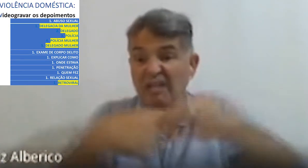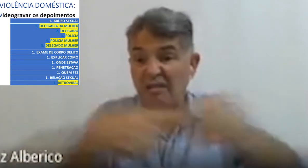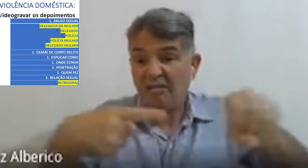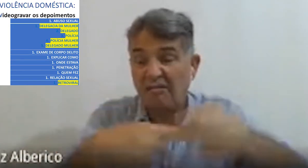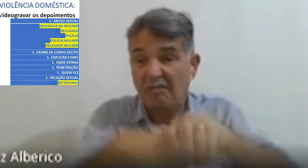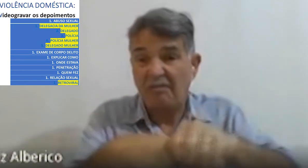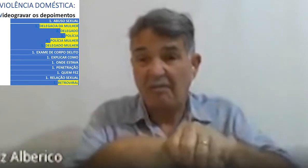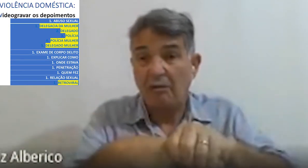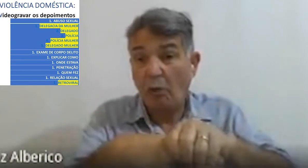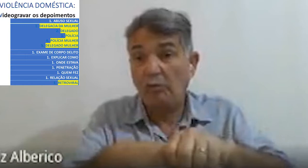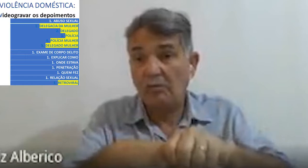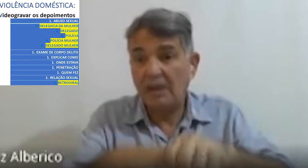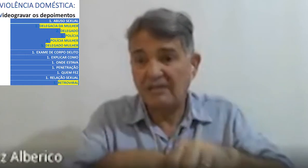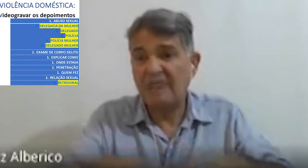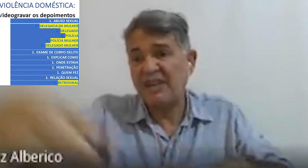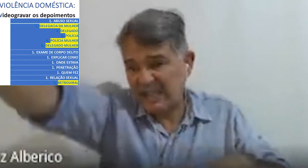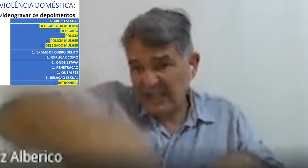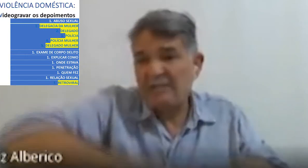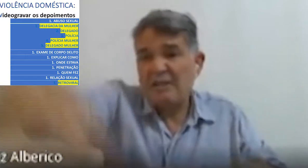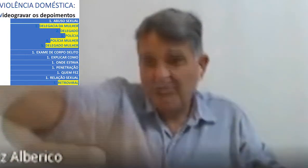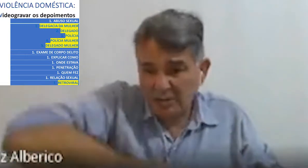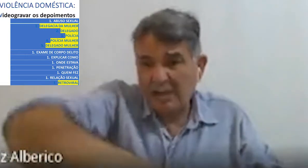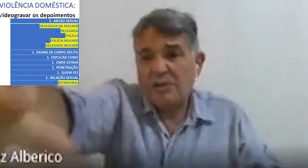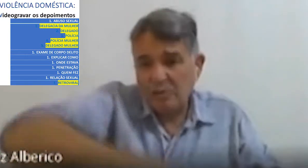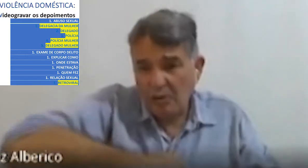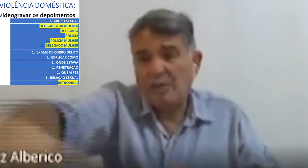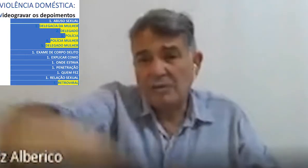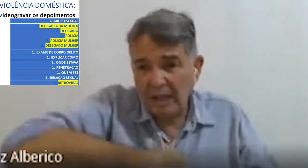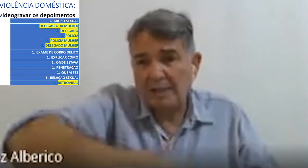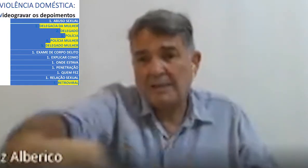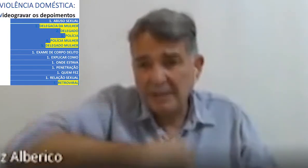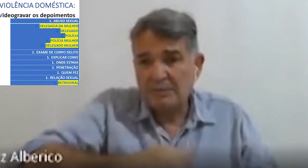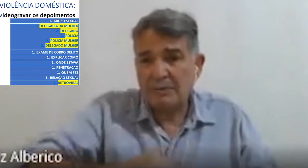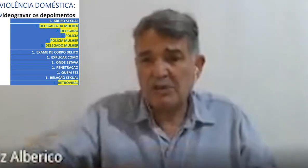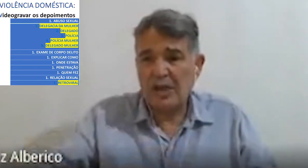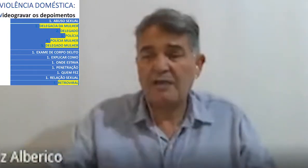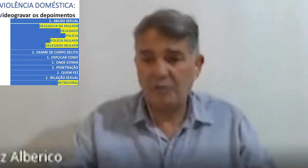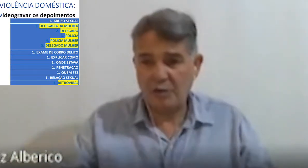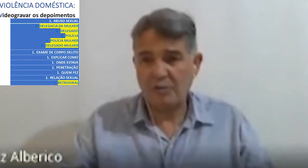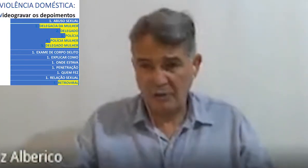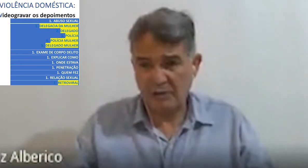aqui. Ou ela vai fazer e vai botar o dedo no órgão dela, para mostrar que foi como foi que